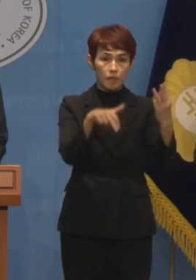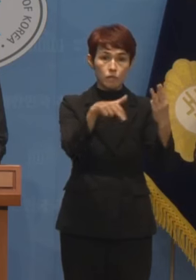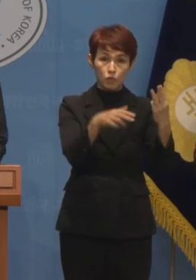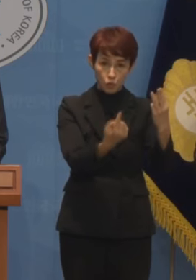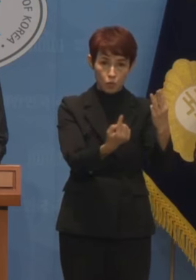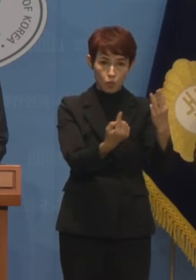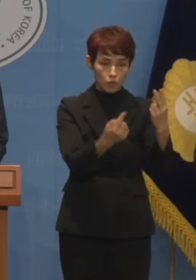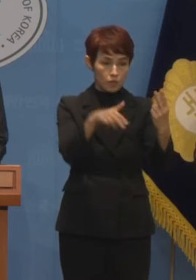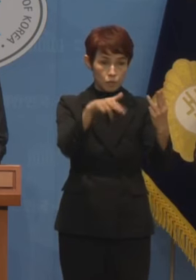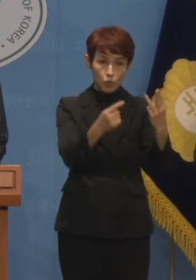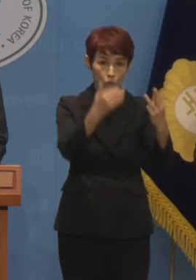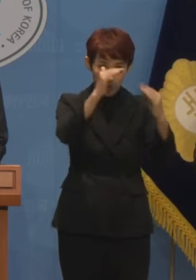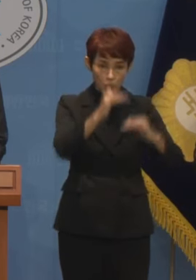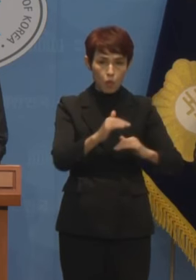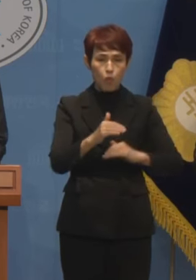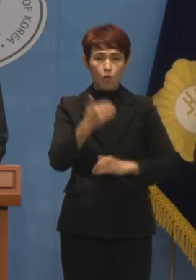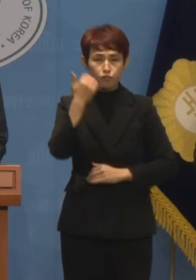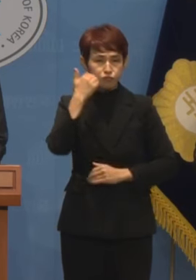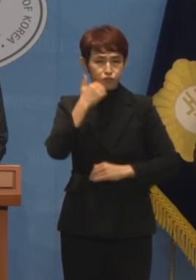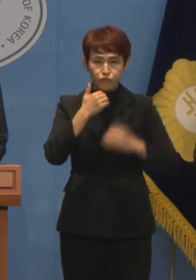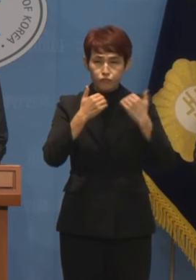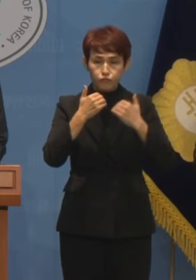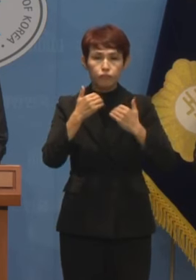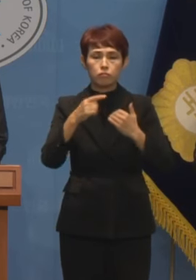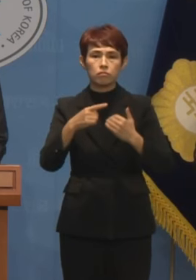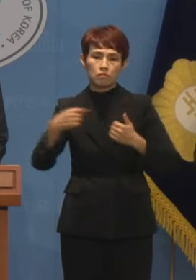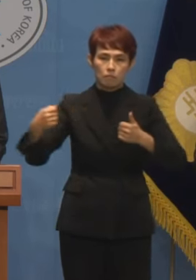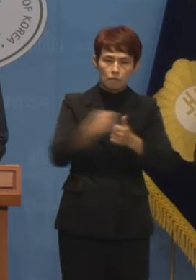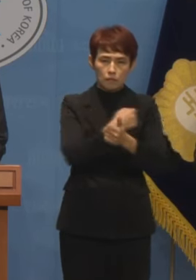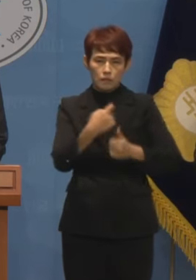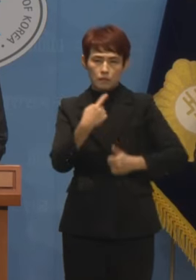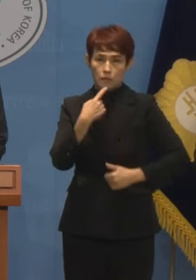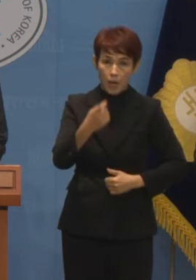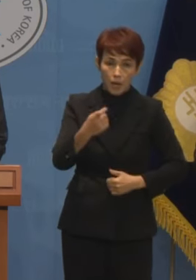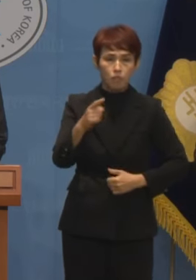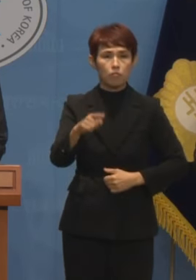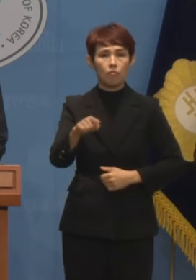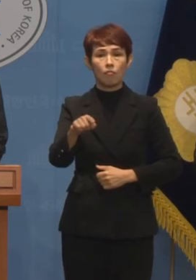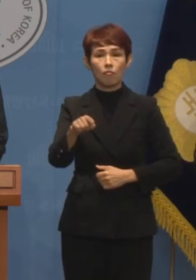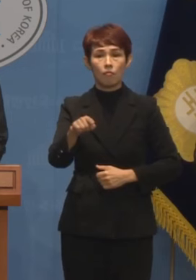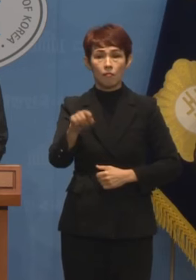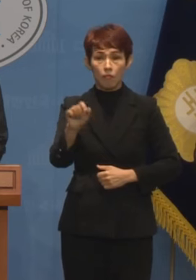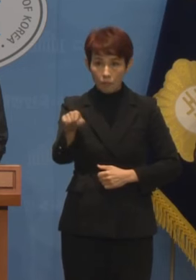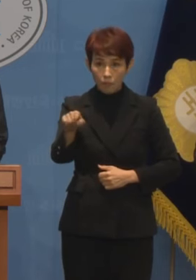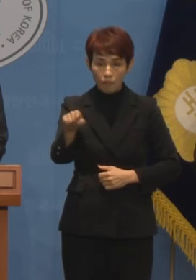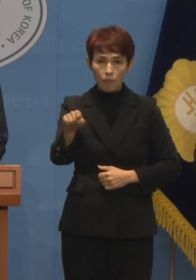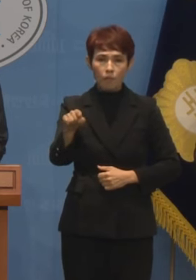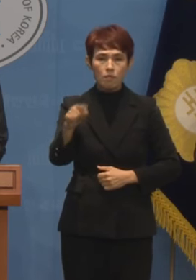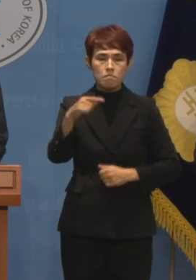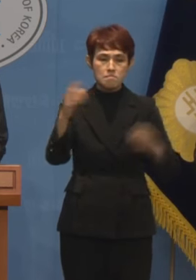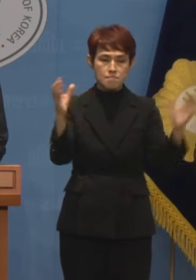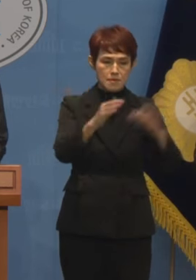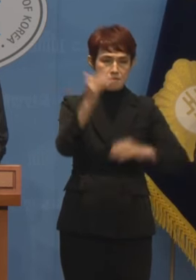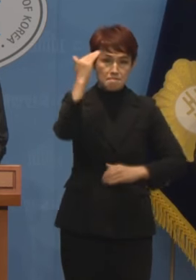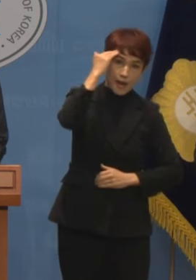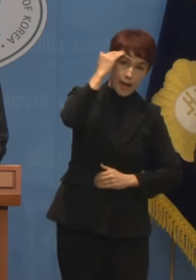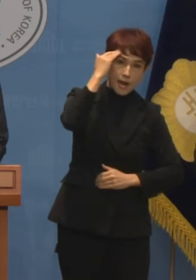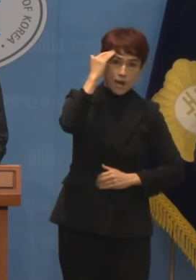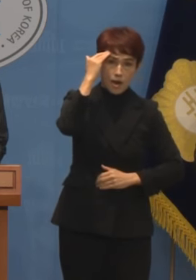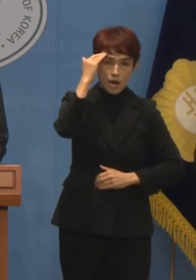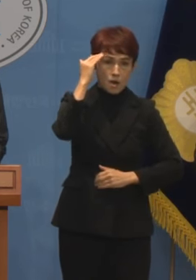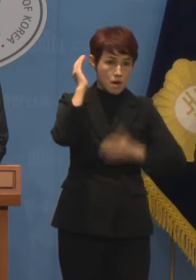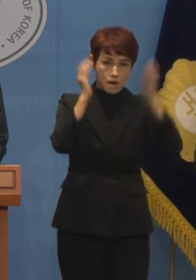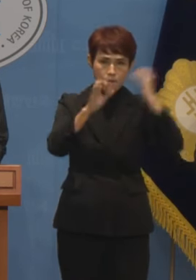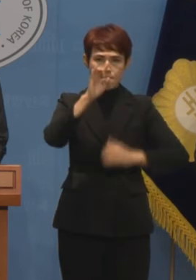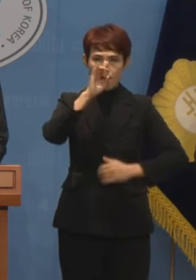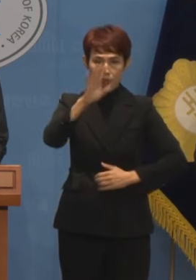누구든지 폭행, 협박, 그 밖의 방법으로 평화적인 집회 또는 시위를 방해하거나 질서를 문란하게